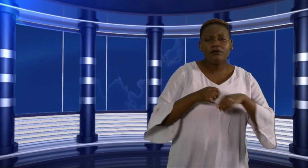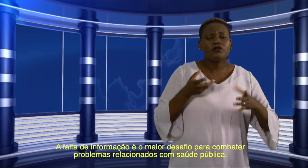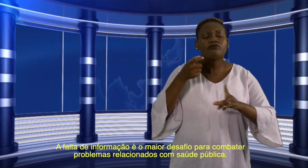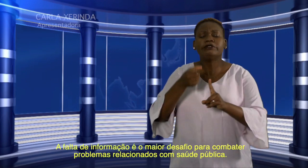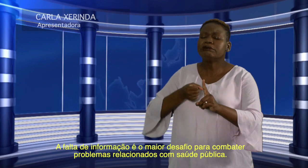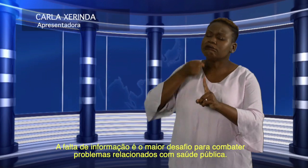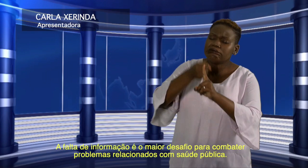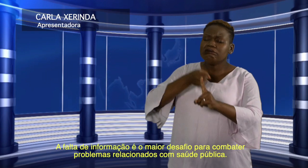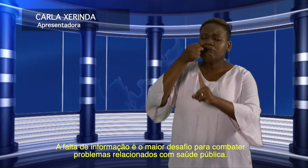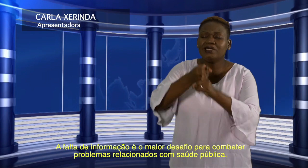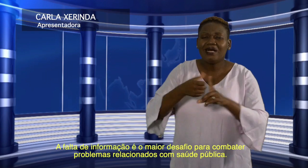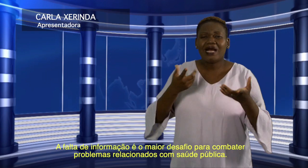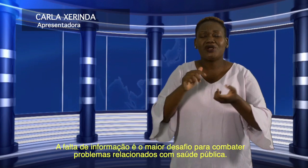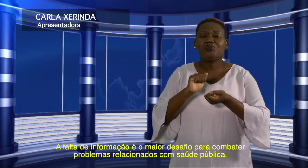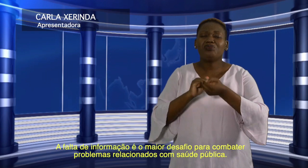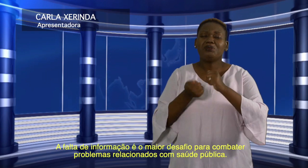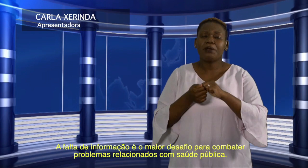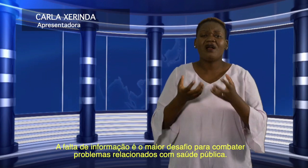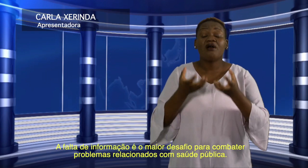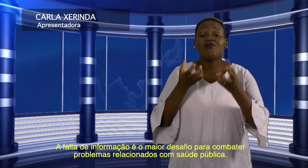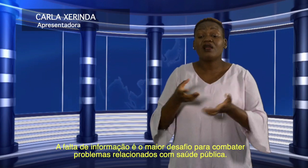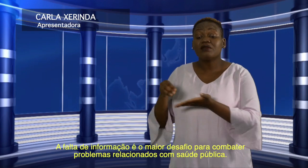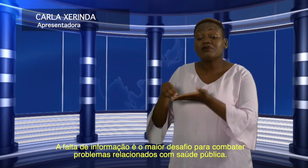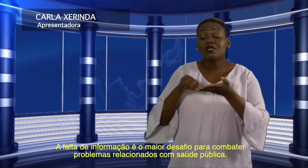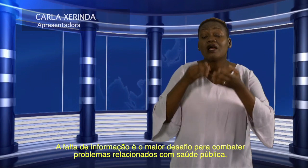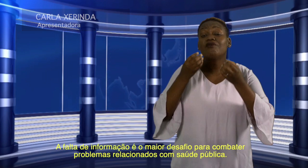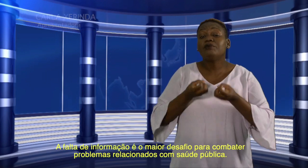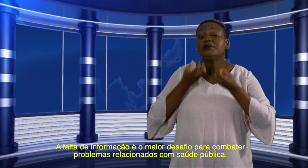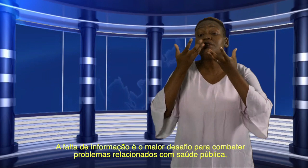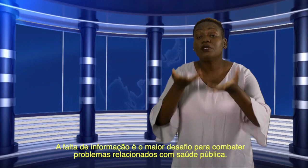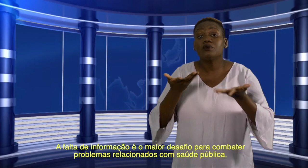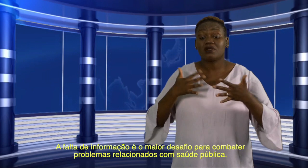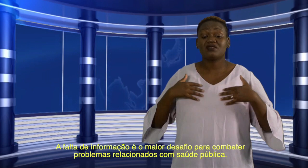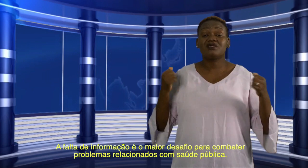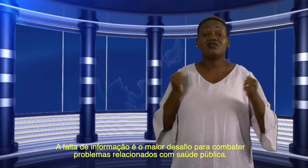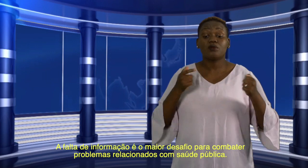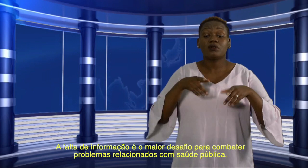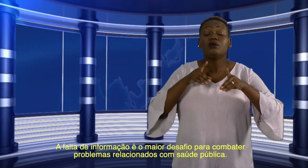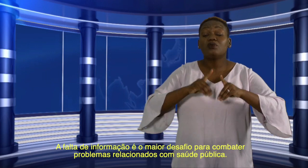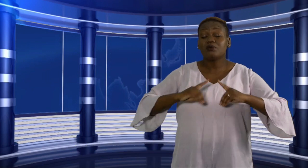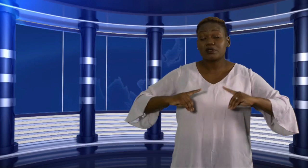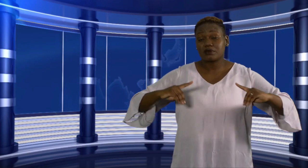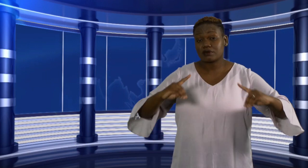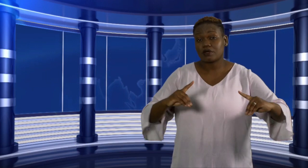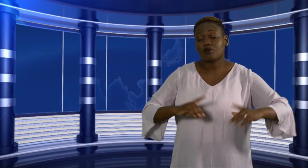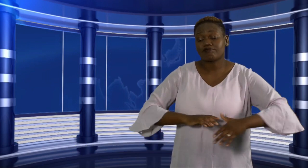A falta de informação é o maior desafio para combater problemas relacionados com saúde pública.